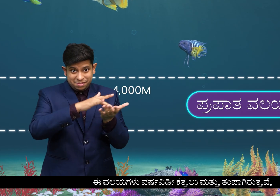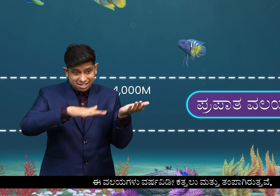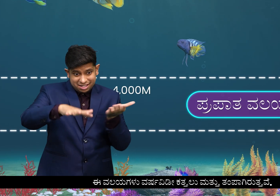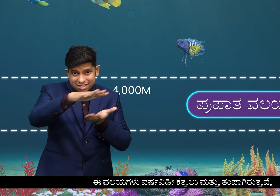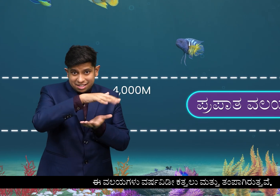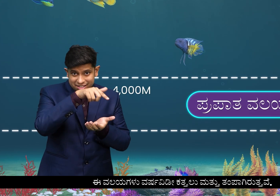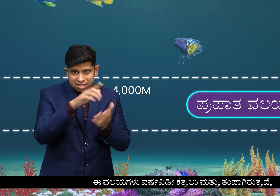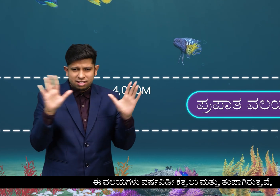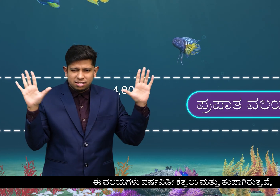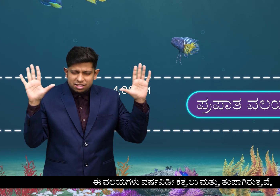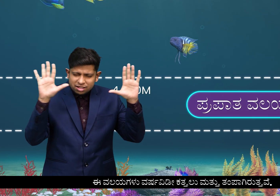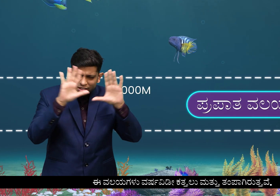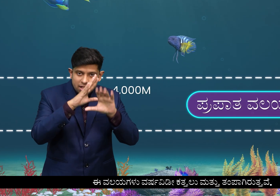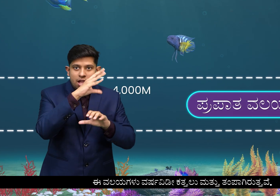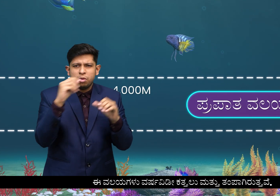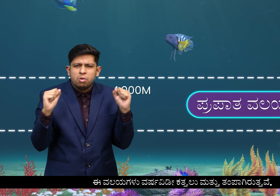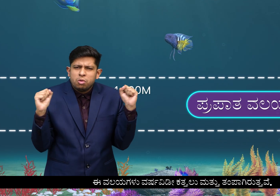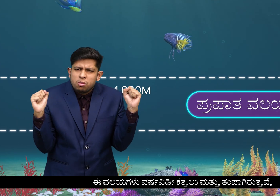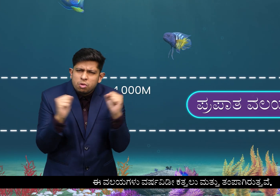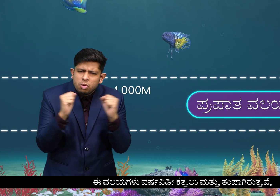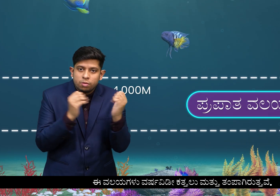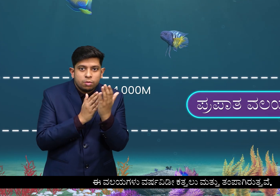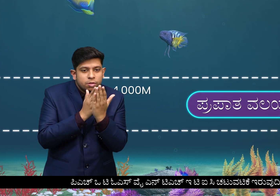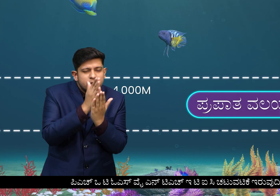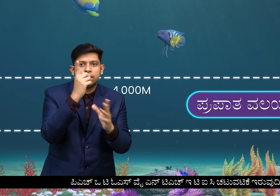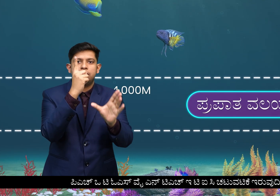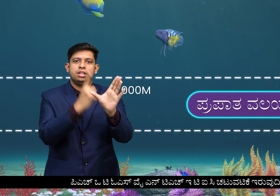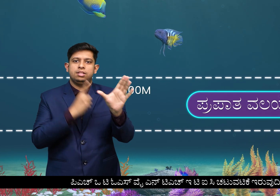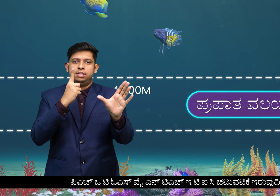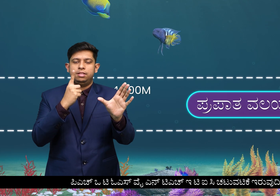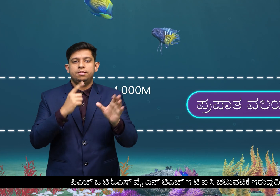ಈ ವಲಯಗಳು ವರ್ಷವಿಡೀ ಕತ್ತಲು ಮತ್ತು ತಂಪಾಗಿರುತ್ತವೆ.